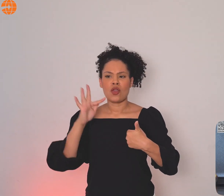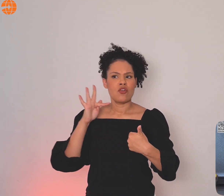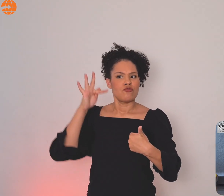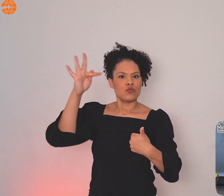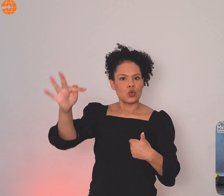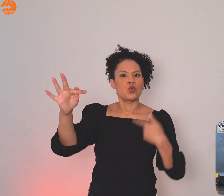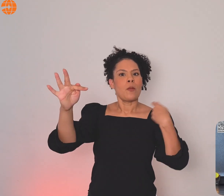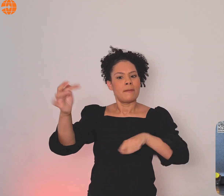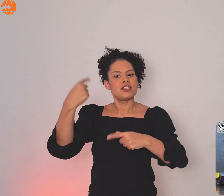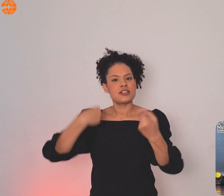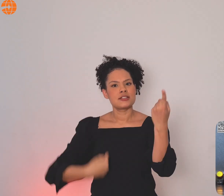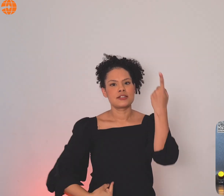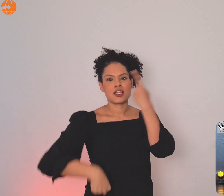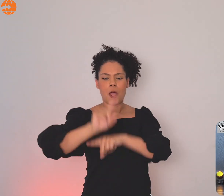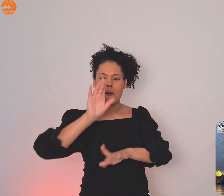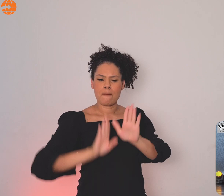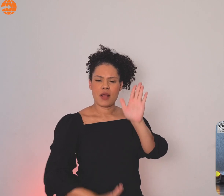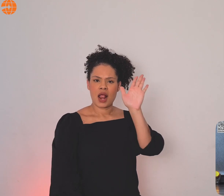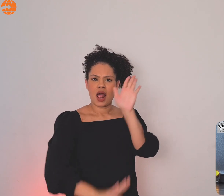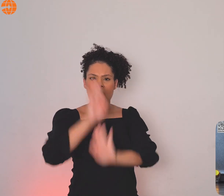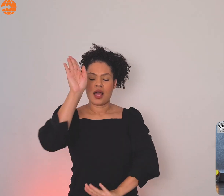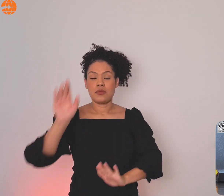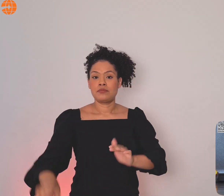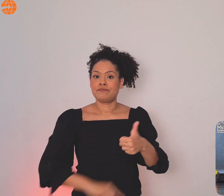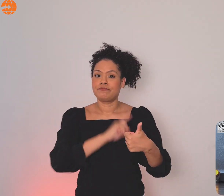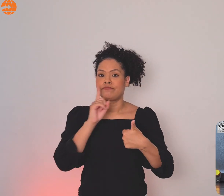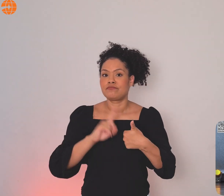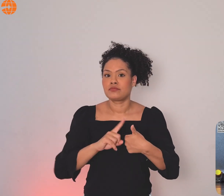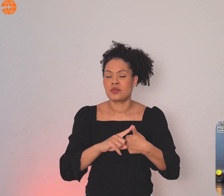destino, independente das dificuldades.